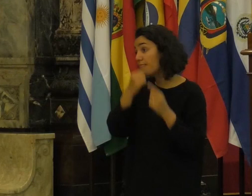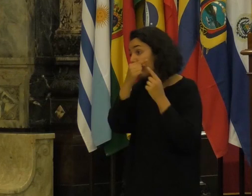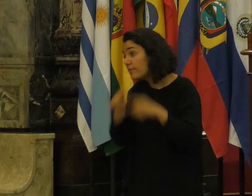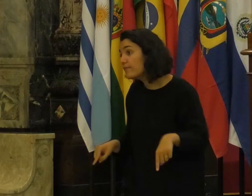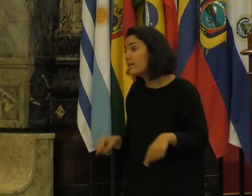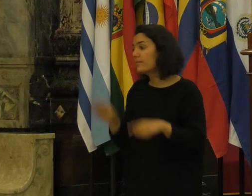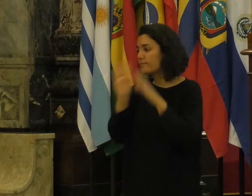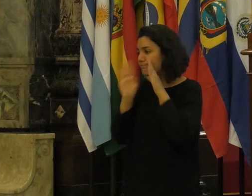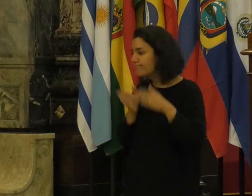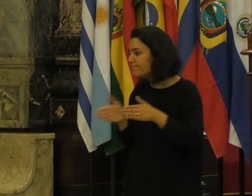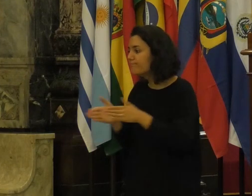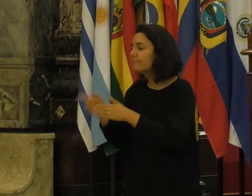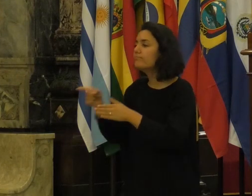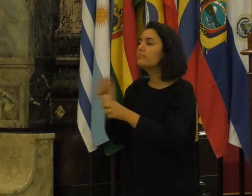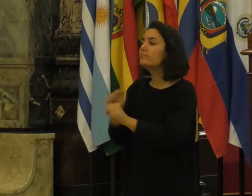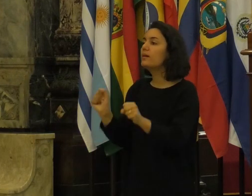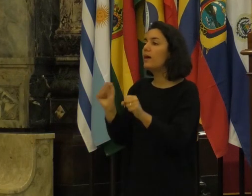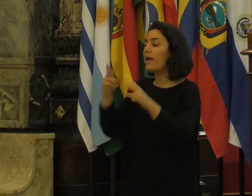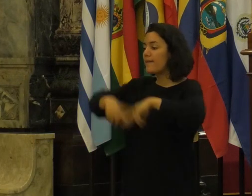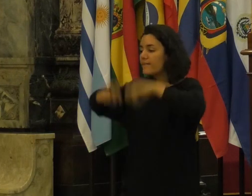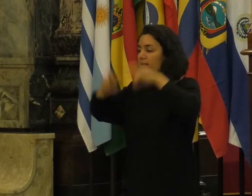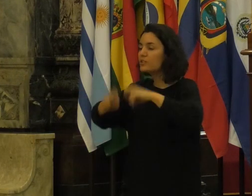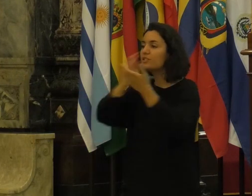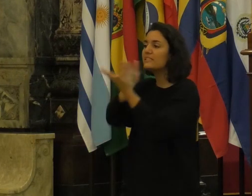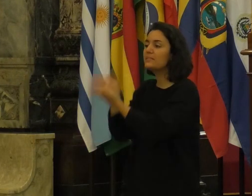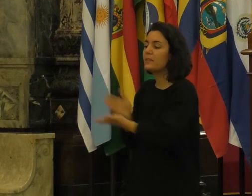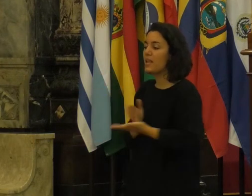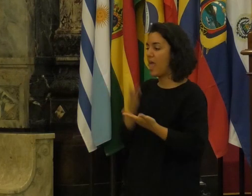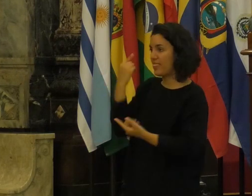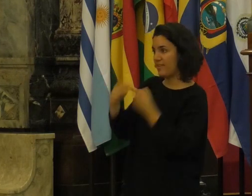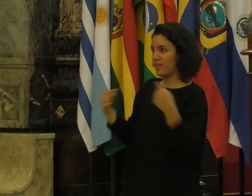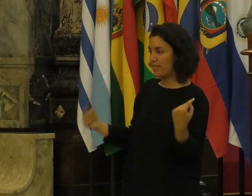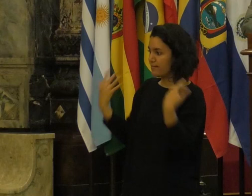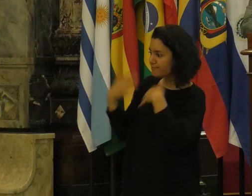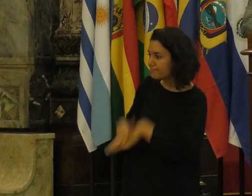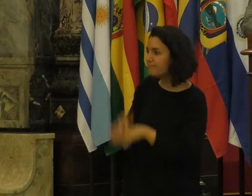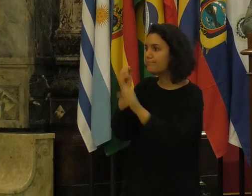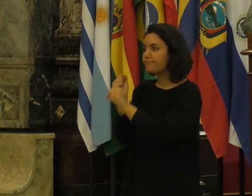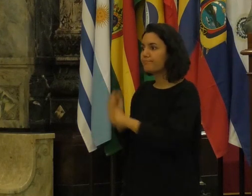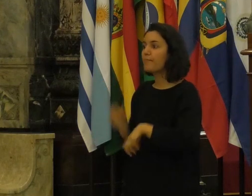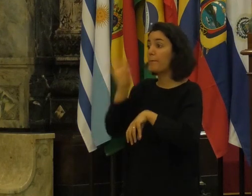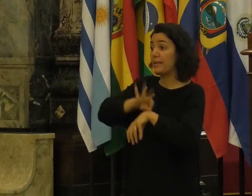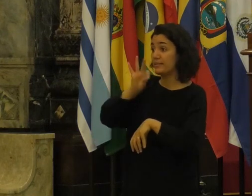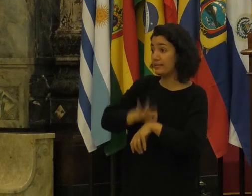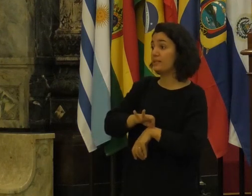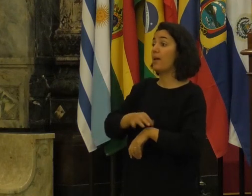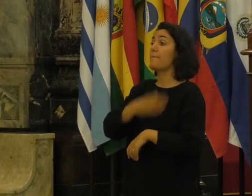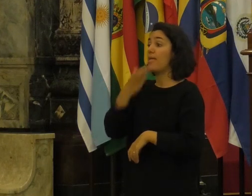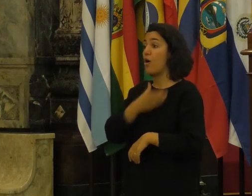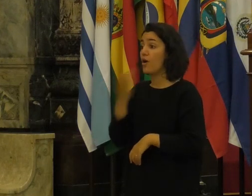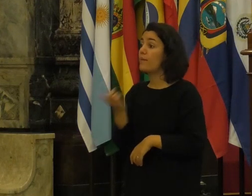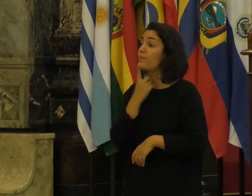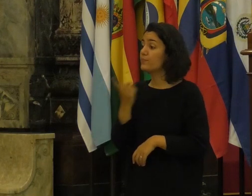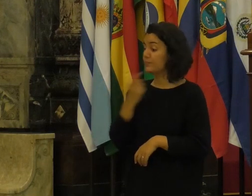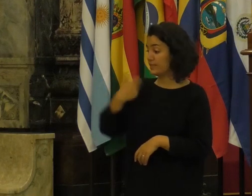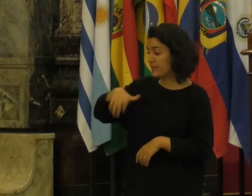orientación hacia la investigación interdisciplinaria, en particular con la medicina, la sociología, la pedagogía y el derecho.